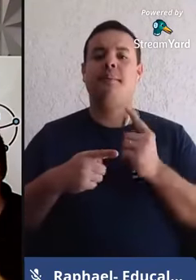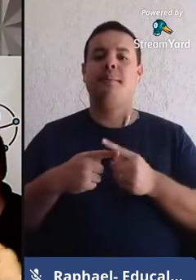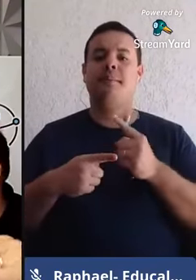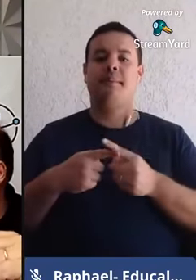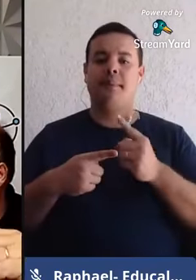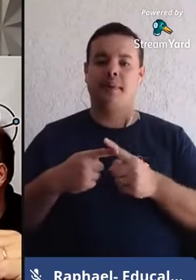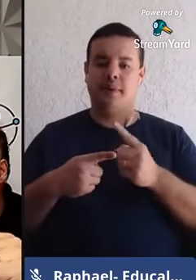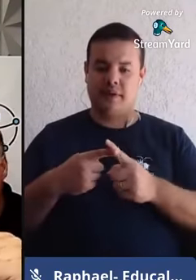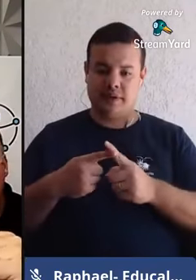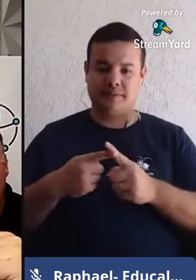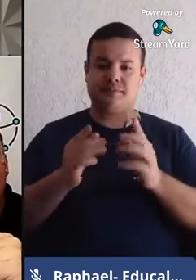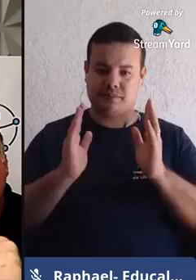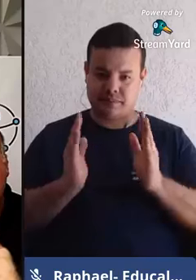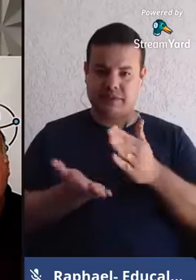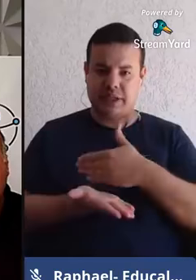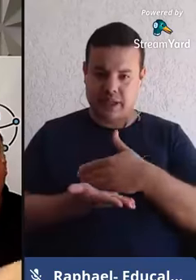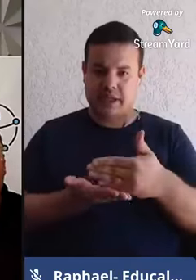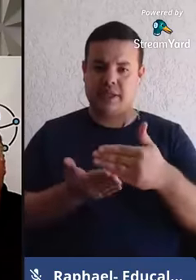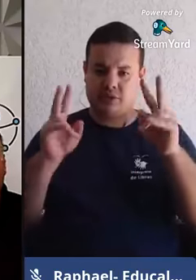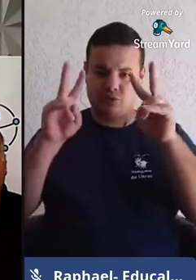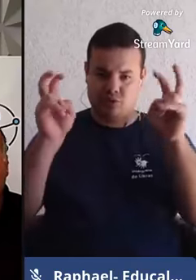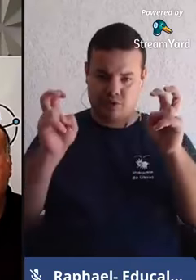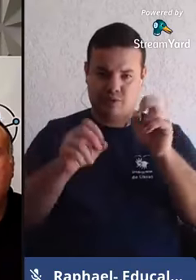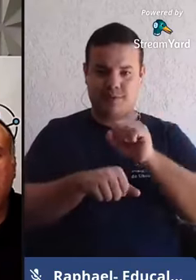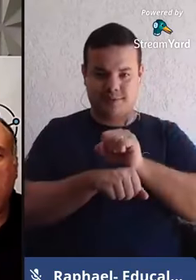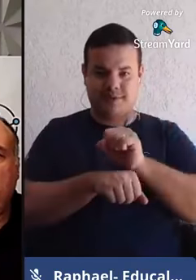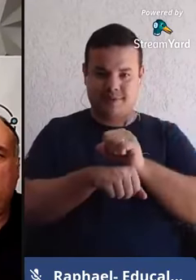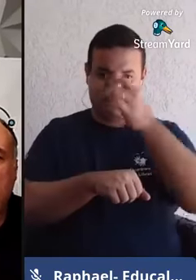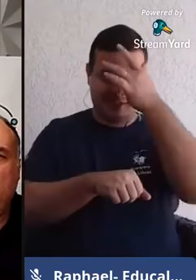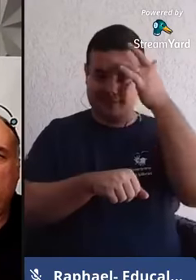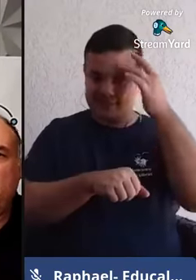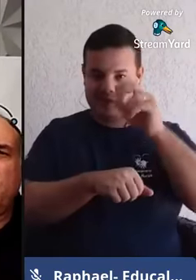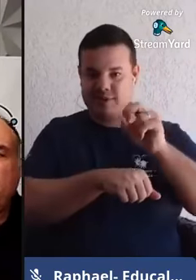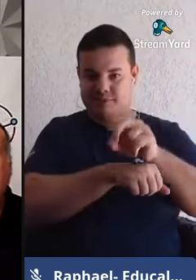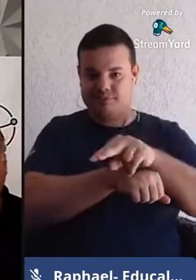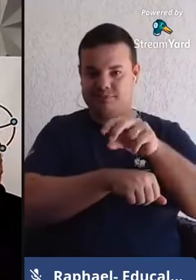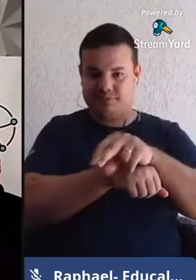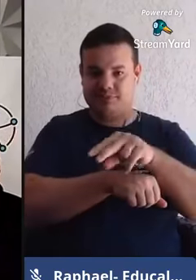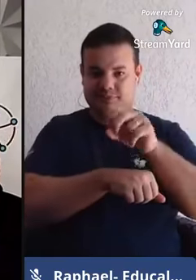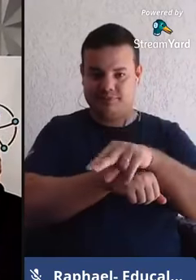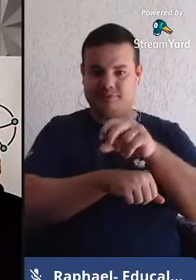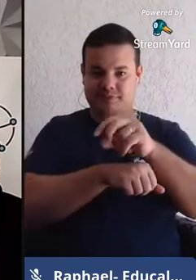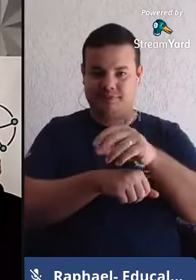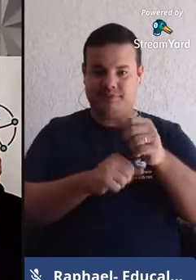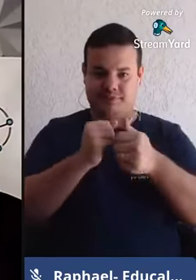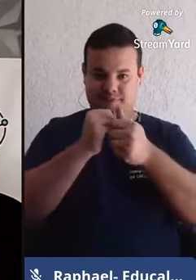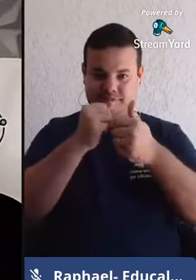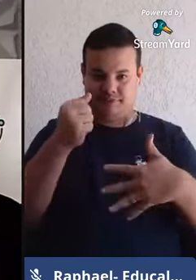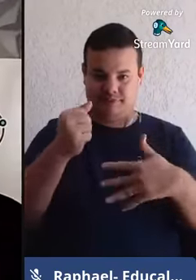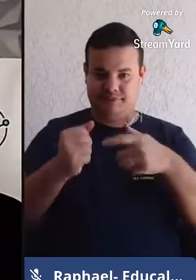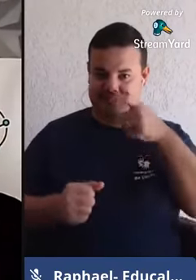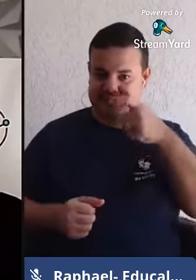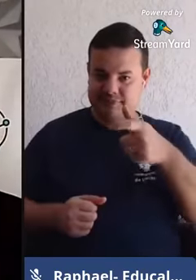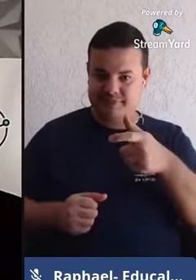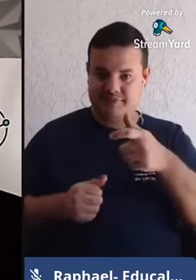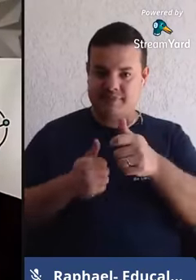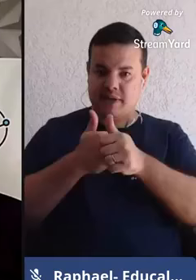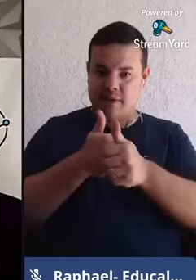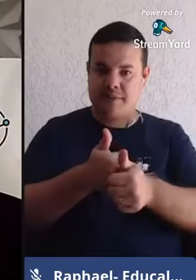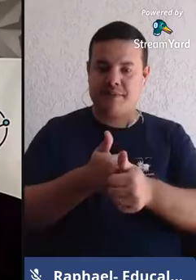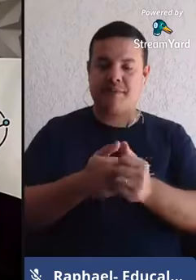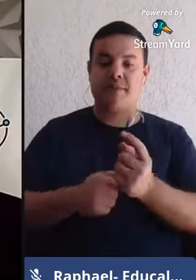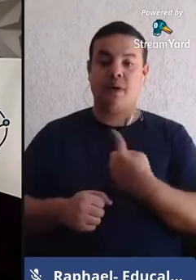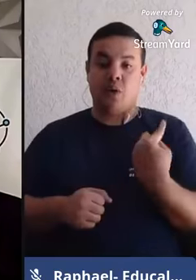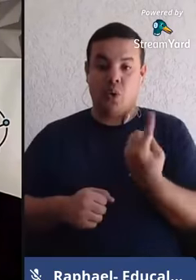já entrando um pouco no assunto, enquanto as pessoas entram aqui para nos assistir, nós estamos precisando